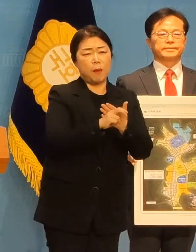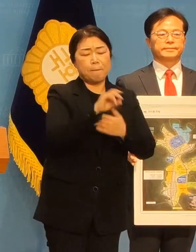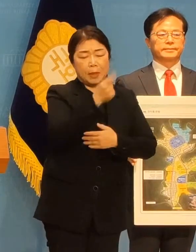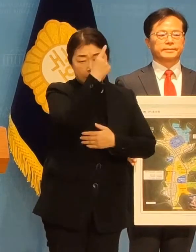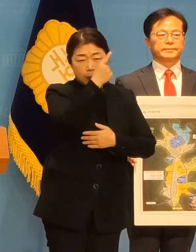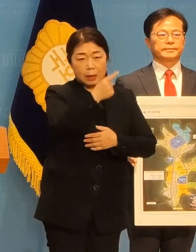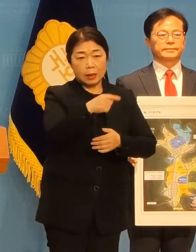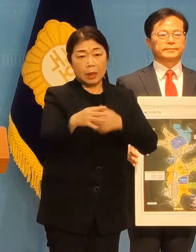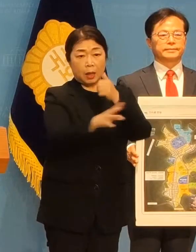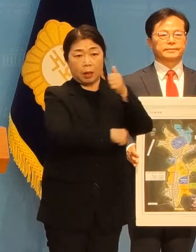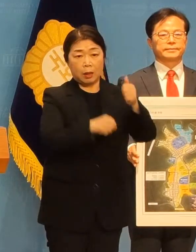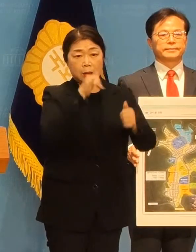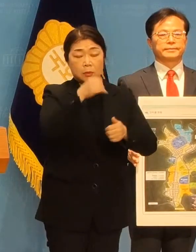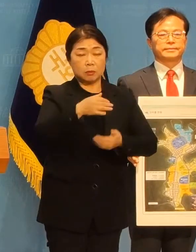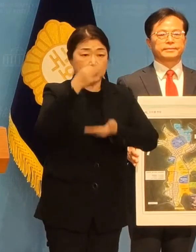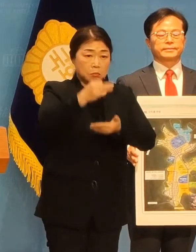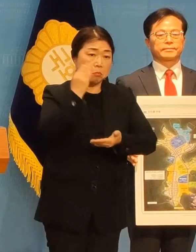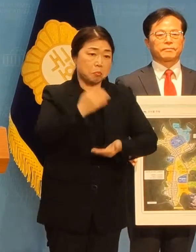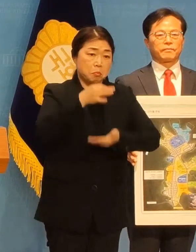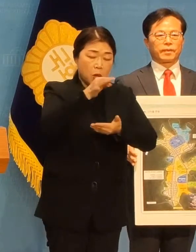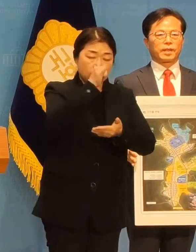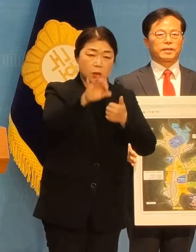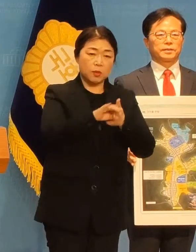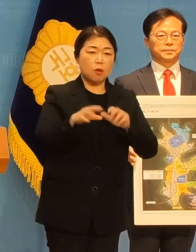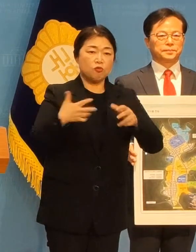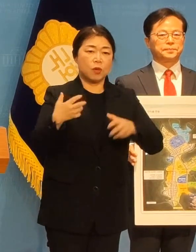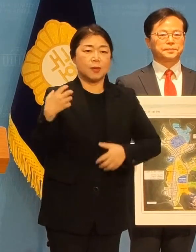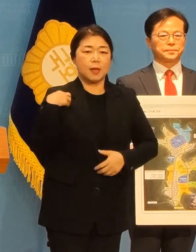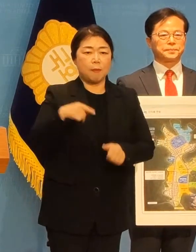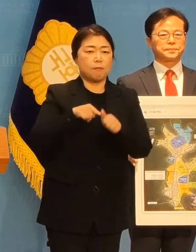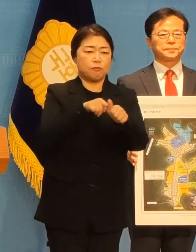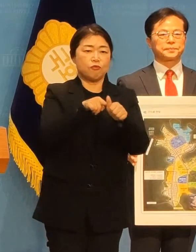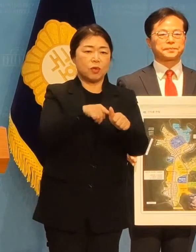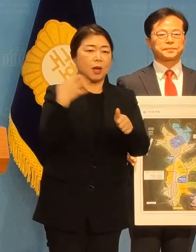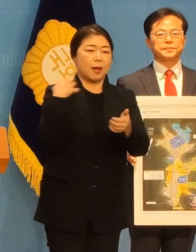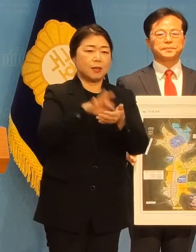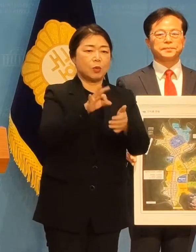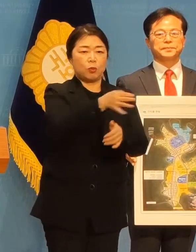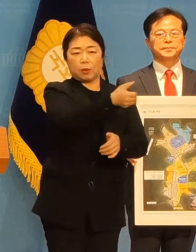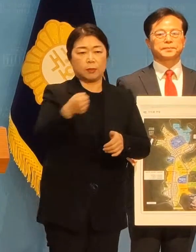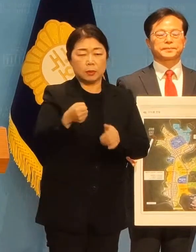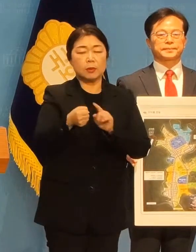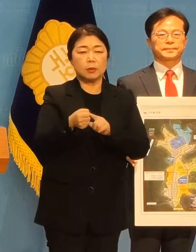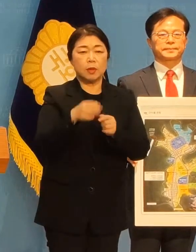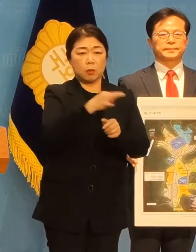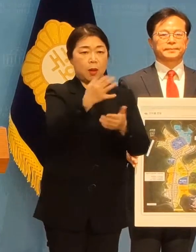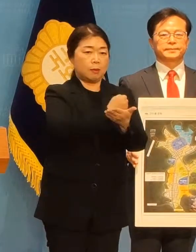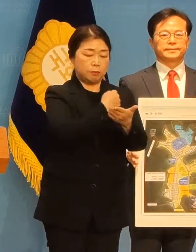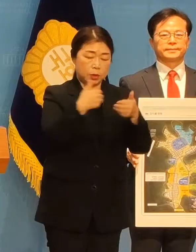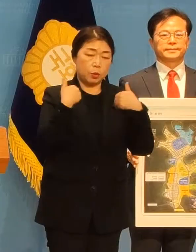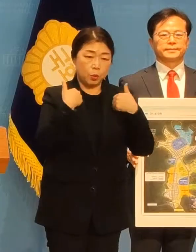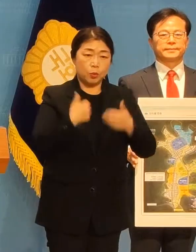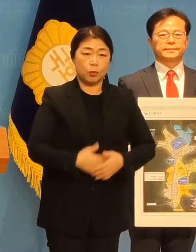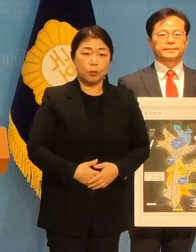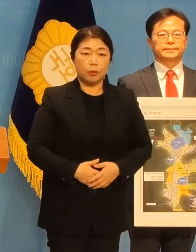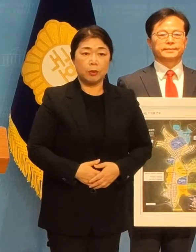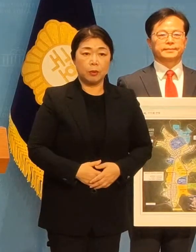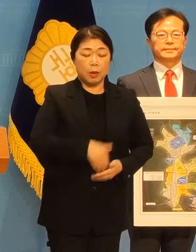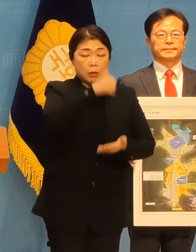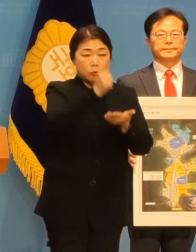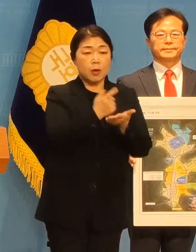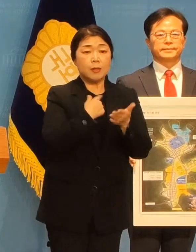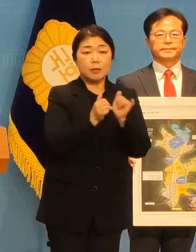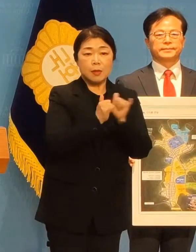몰수 추징해서 국민에게 돌려드리는 것을 핵심으로 합니다. 범죄자뿐 아니라 그 재산을 대신